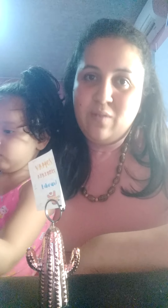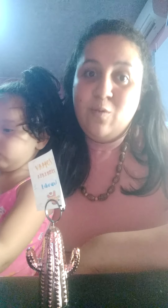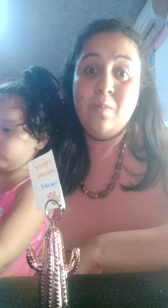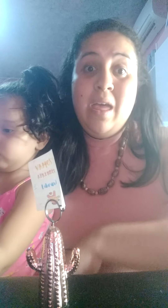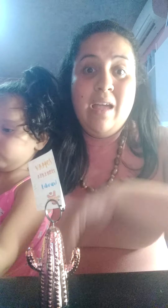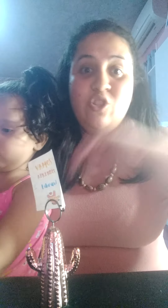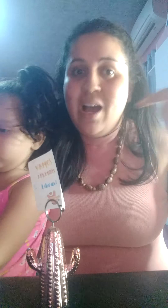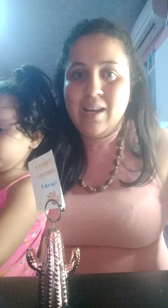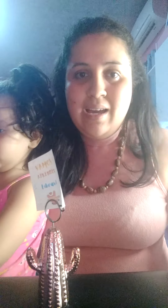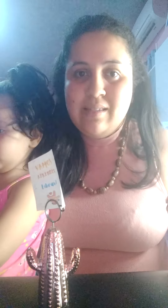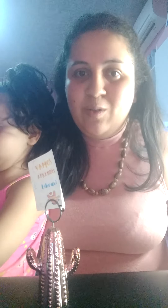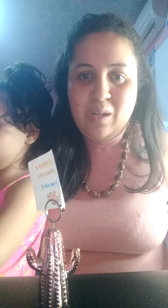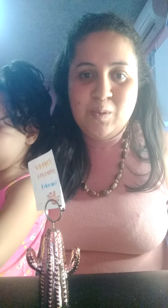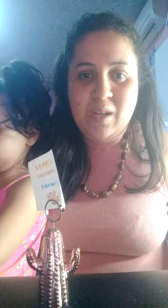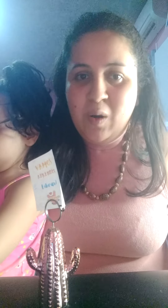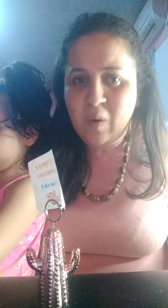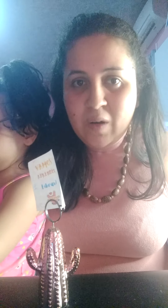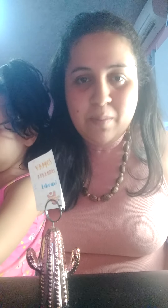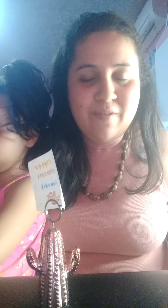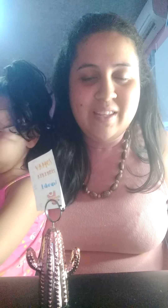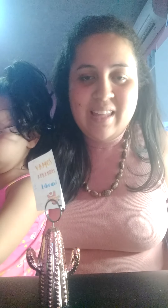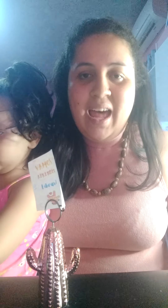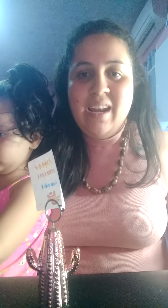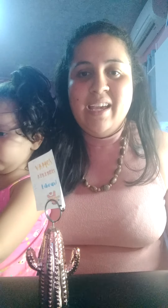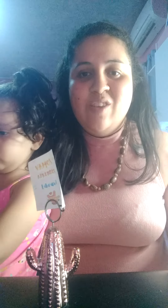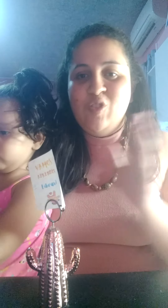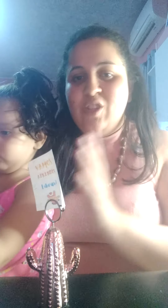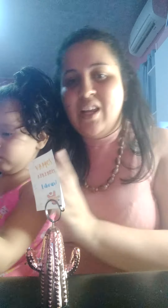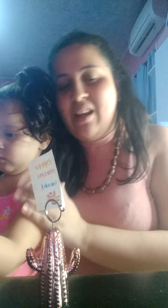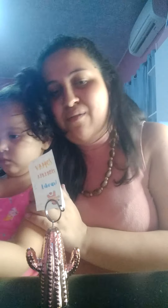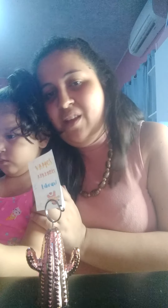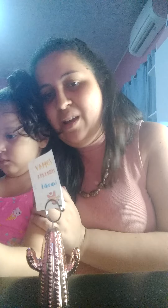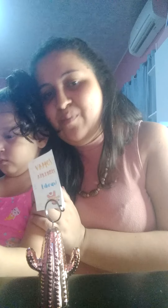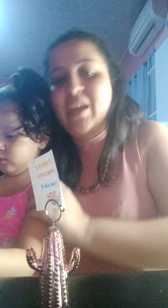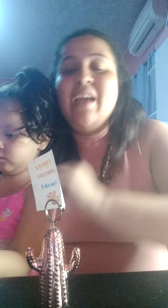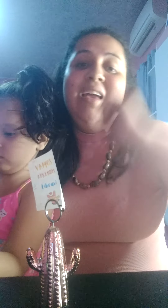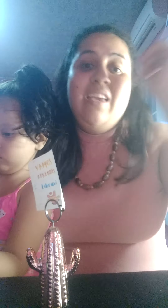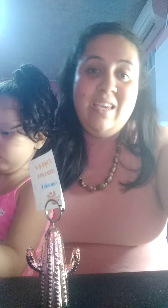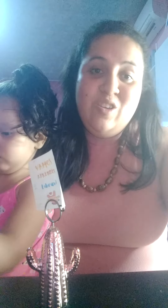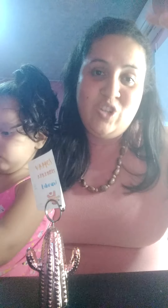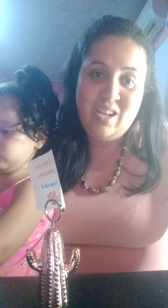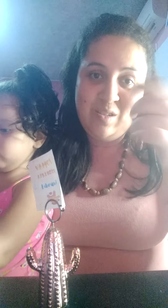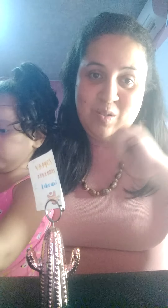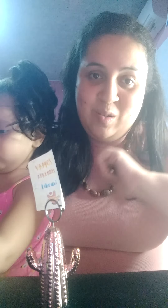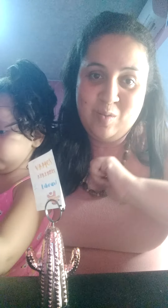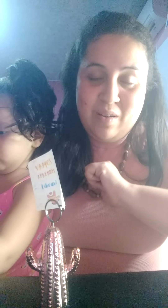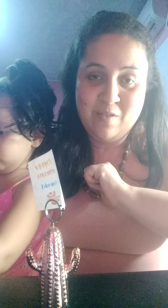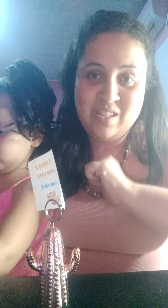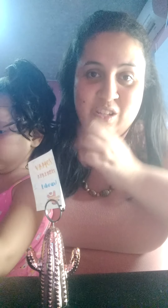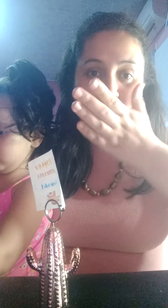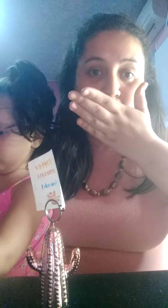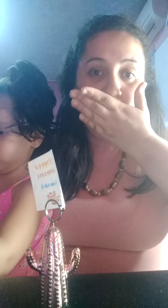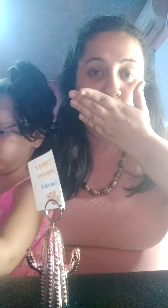vou já criar esse conteúdo agora, aproveitar, né, que a gente tá aqui, né, filha? E já criar esse conteúdo pra vocês, tá bom?